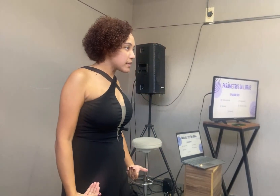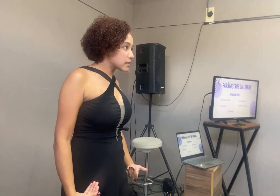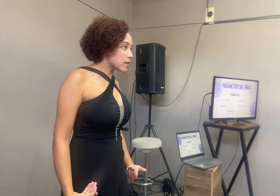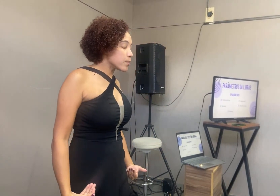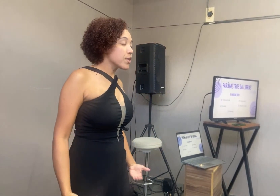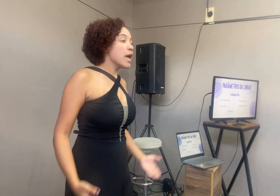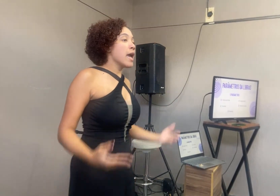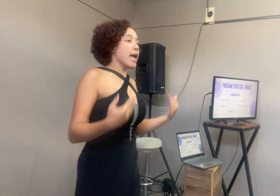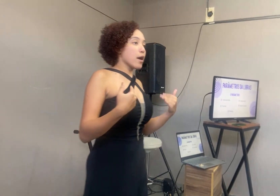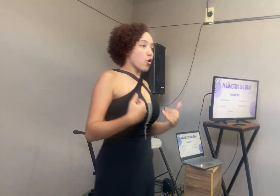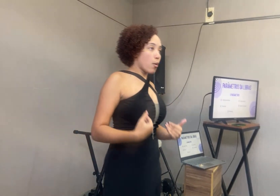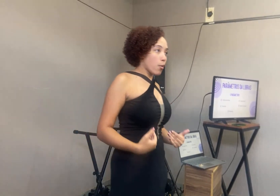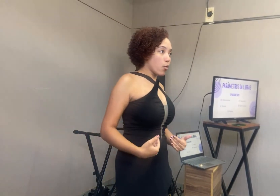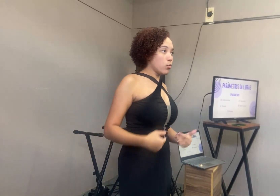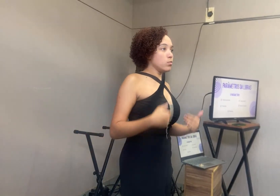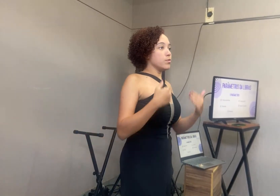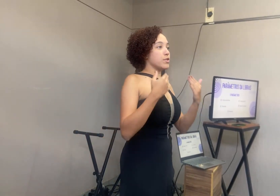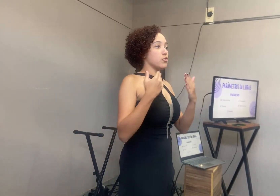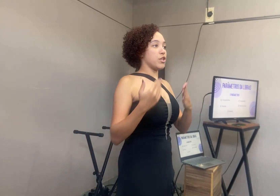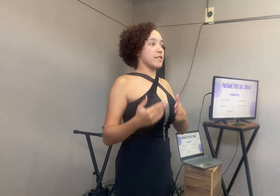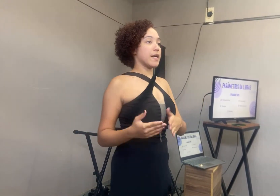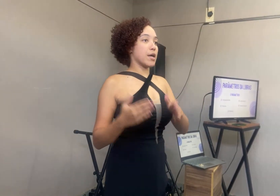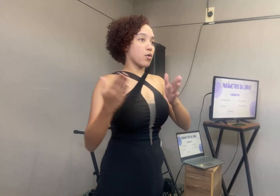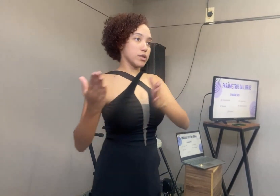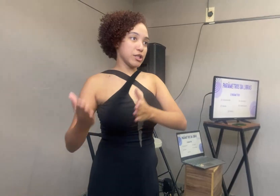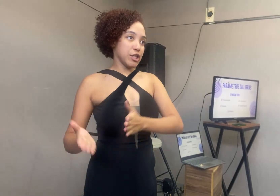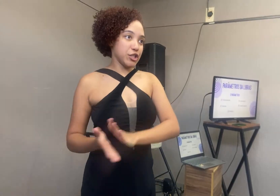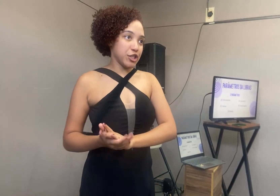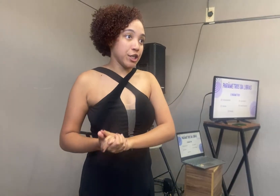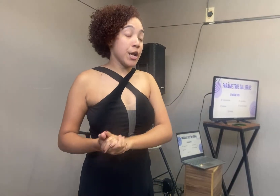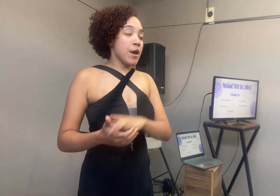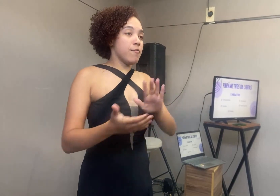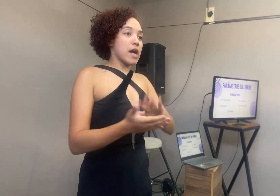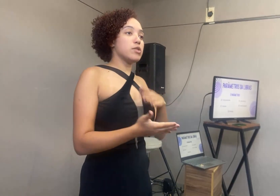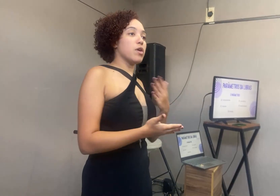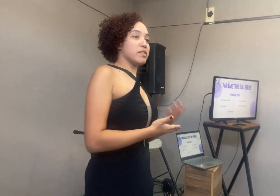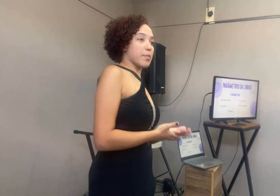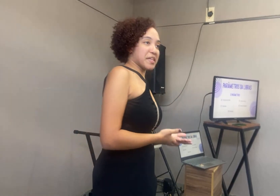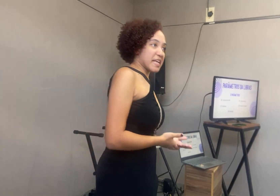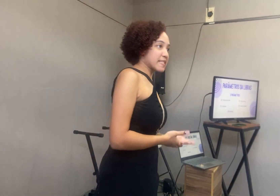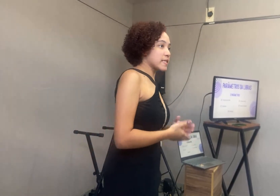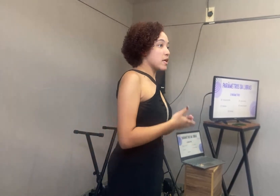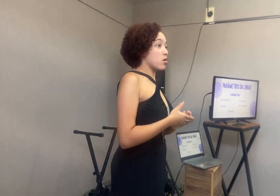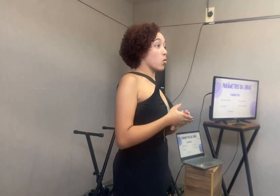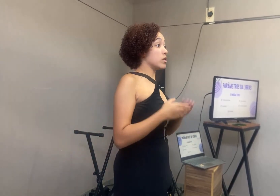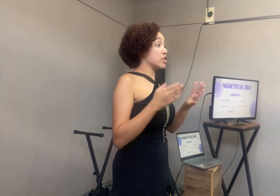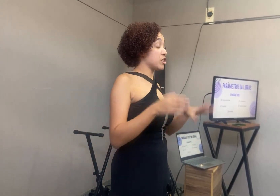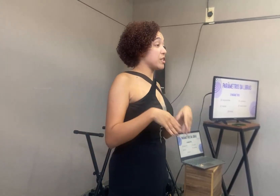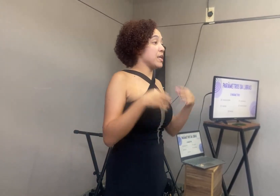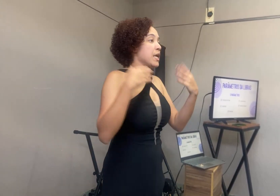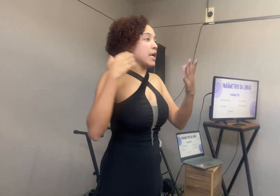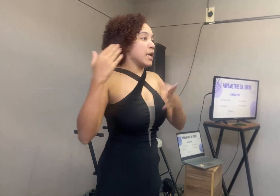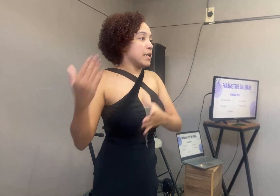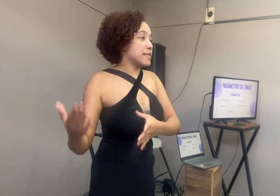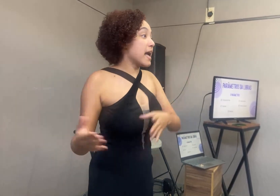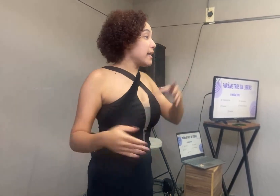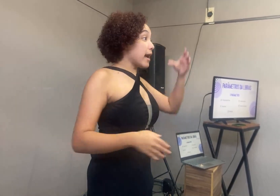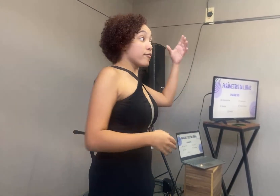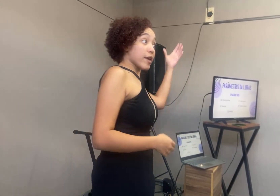vestimenta. É comum se utilizar quando a gente faz uma interpretação, quando a gente está ali à